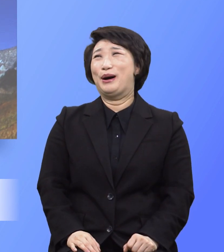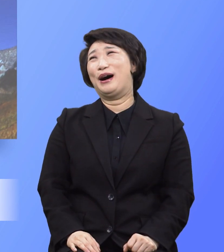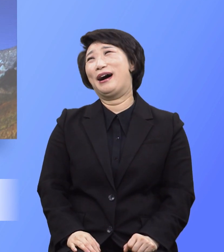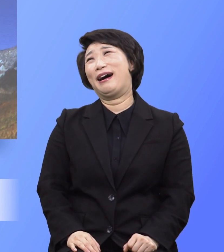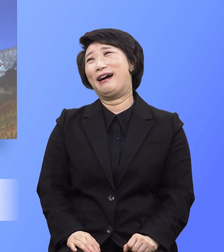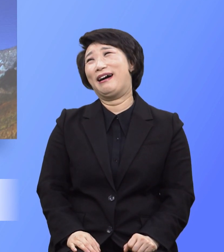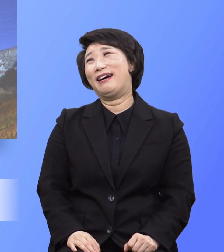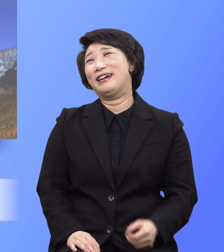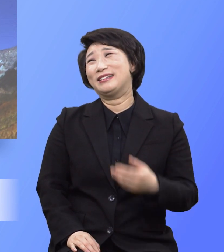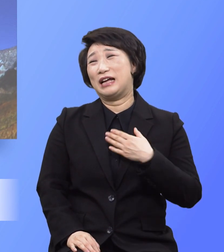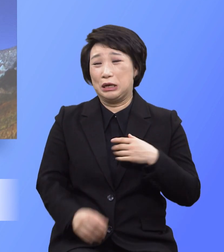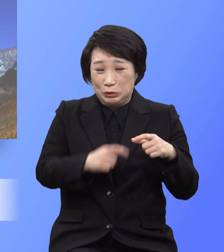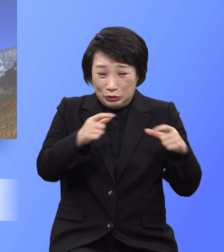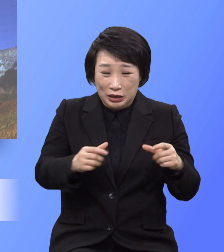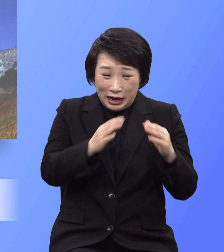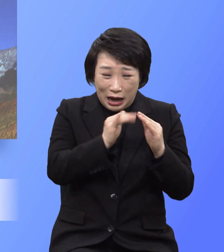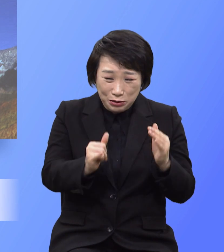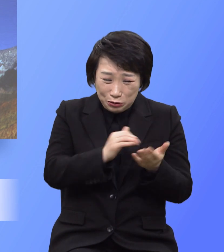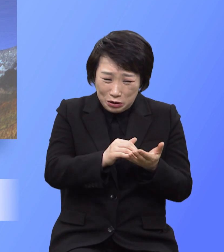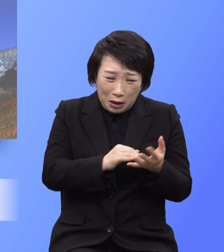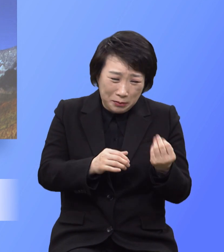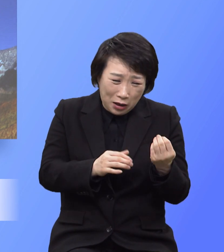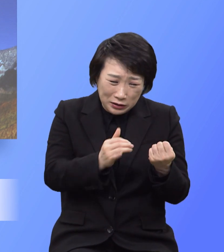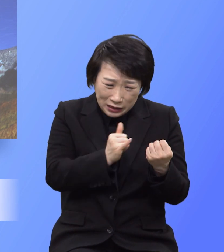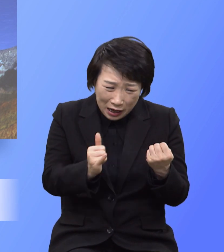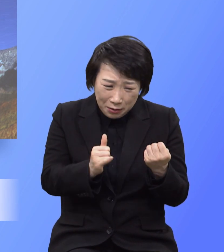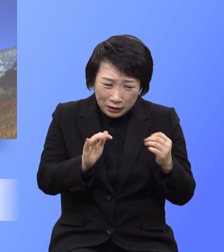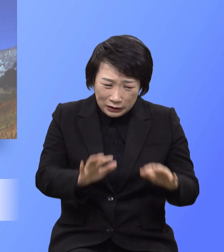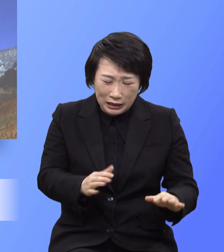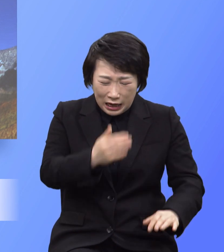야, 나는 구역 식구 몇 사람 데리고도